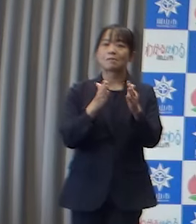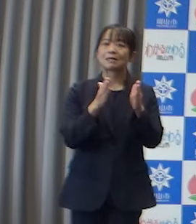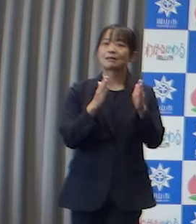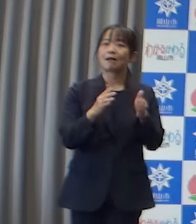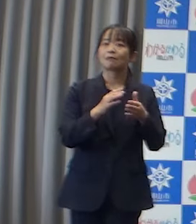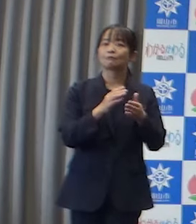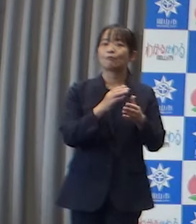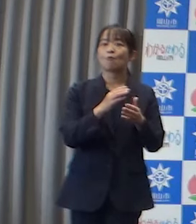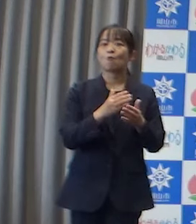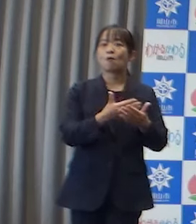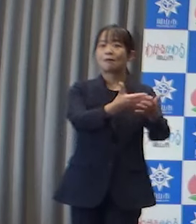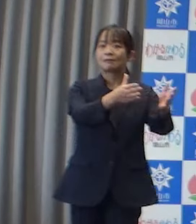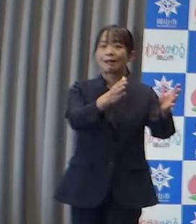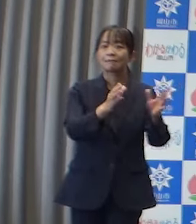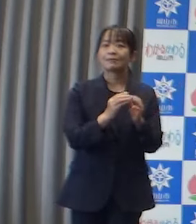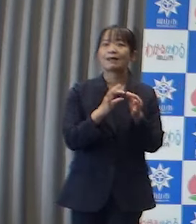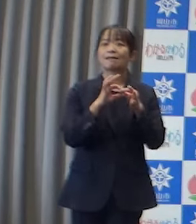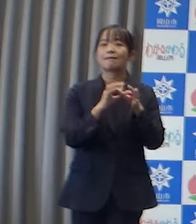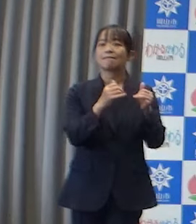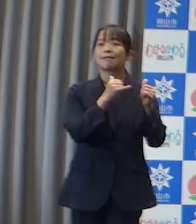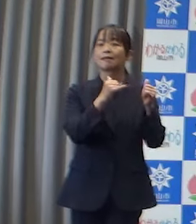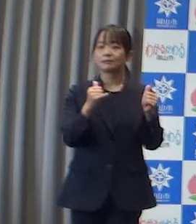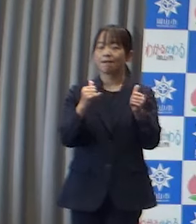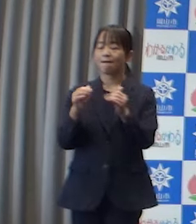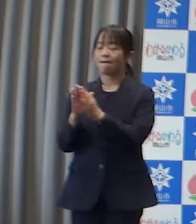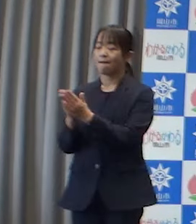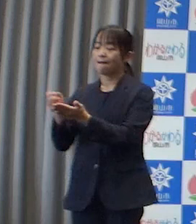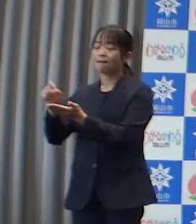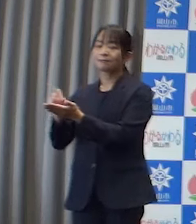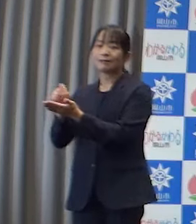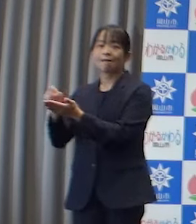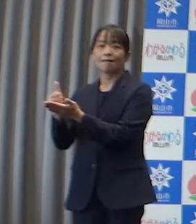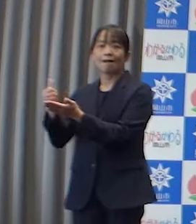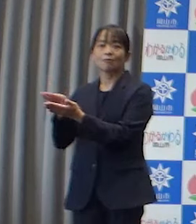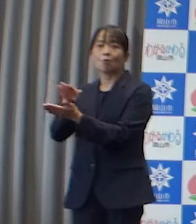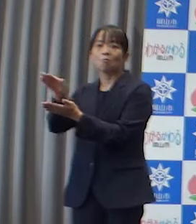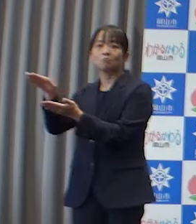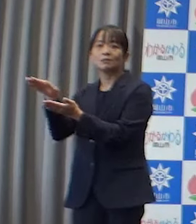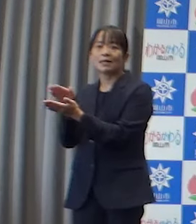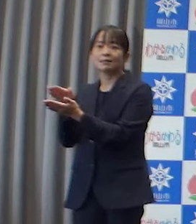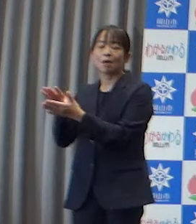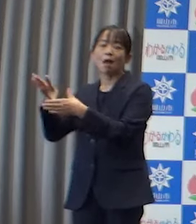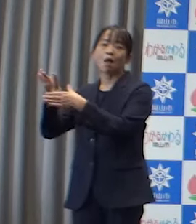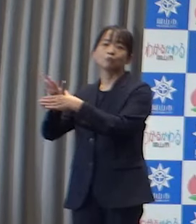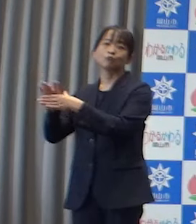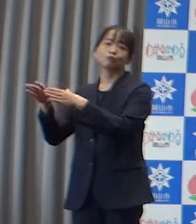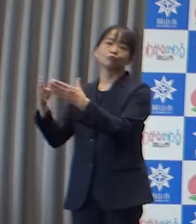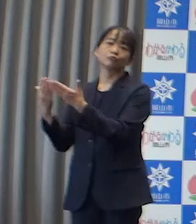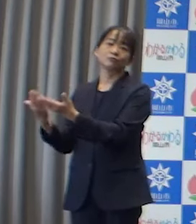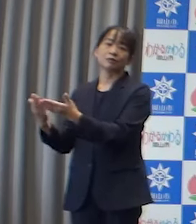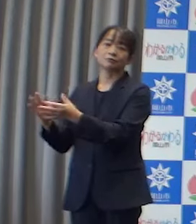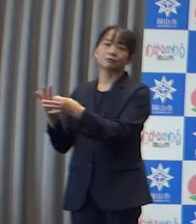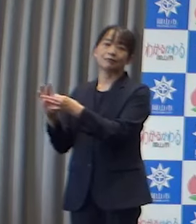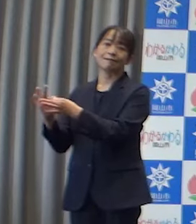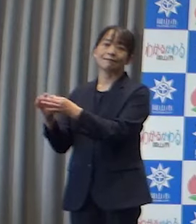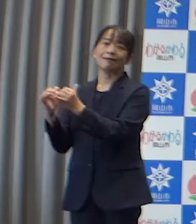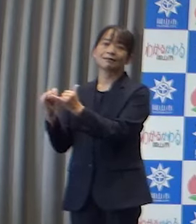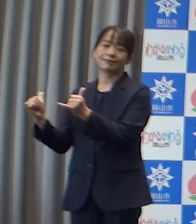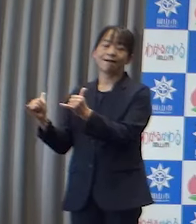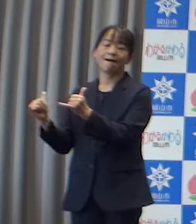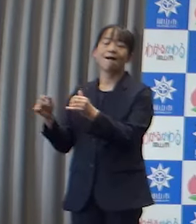の関係者や作家の皆様などの文学関係者とともに創造都